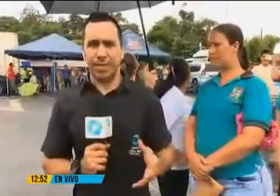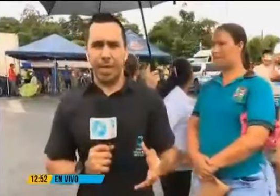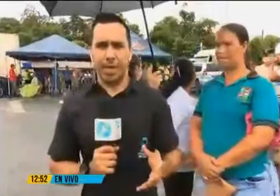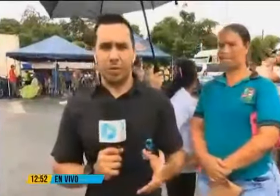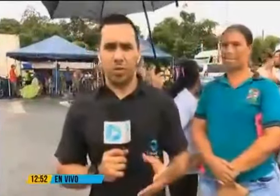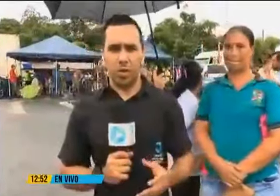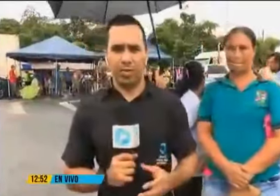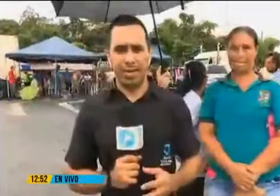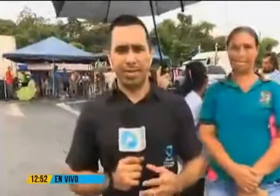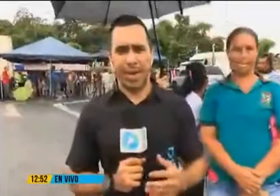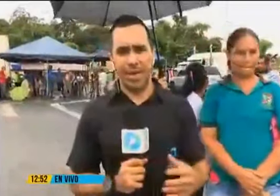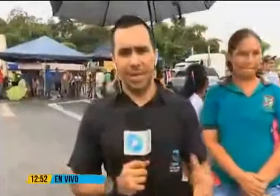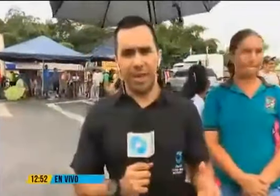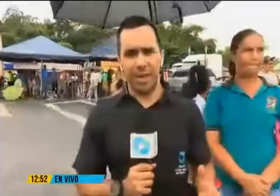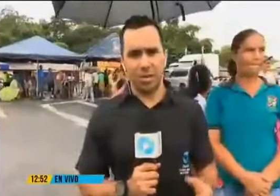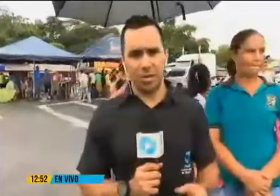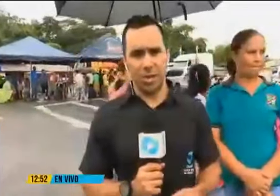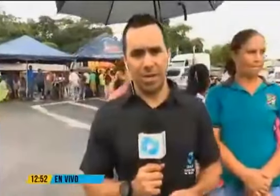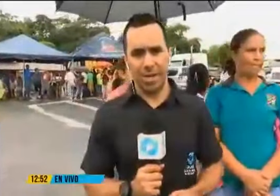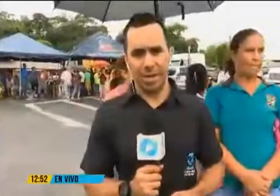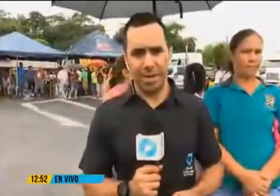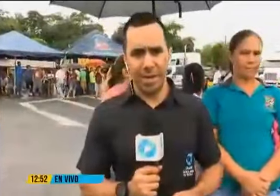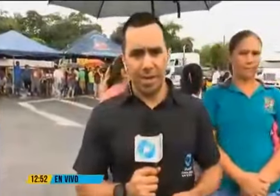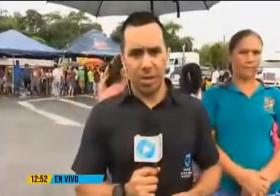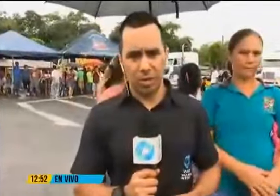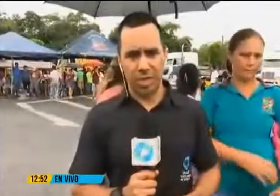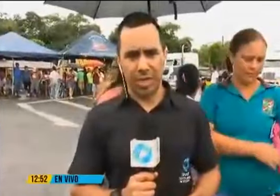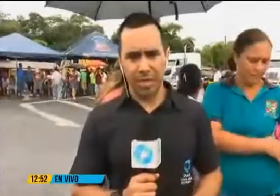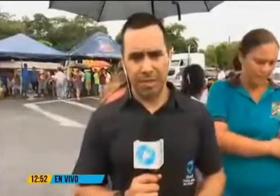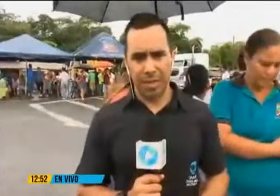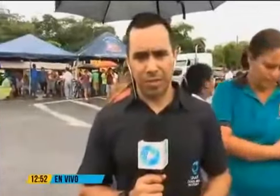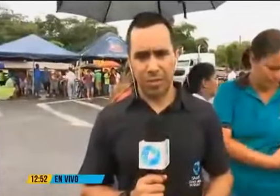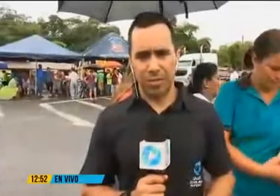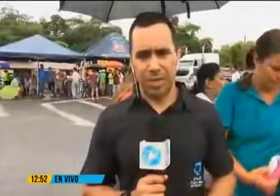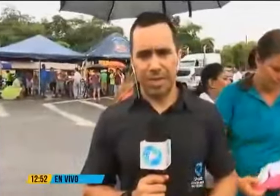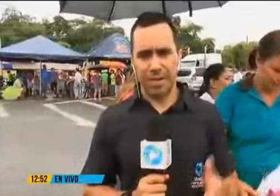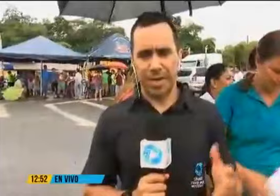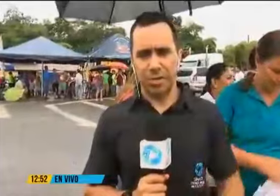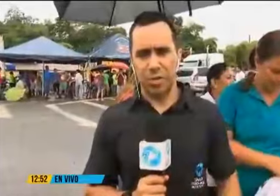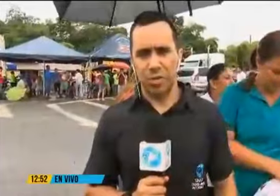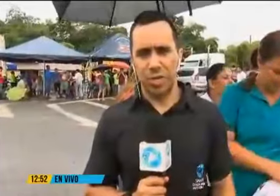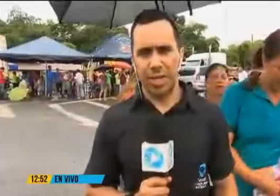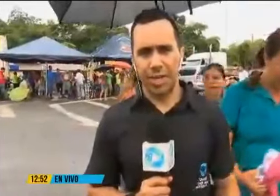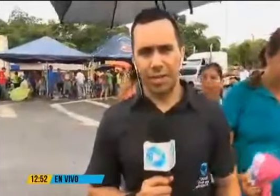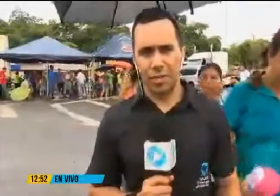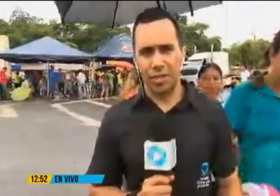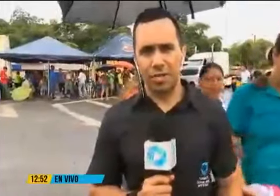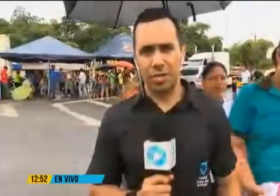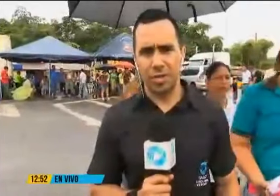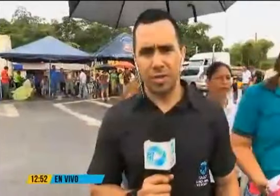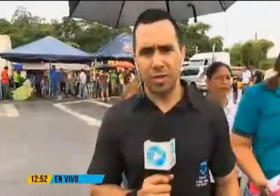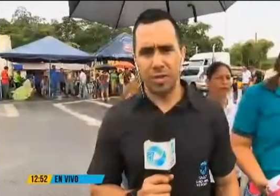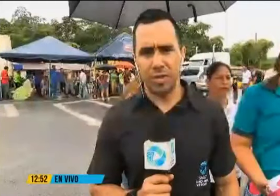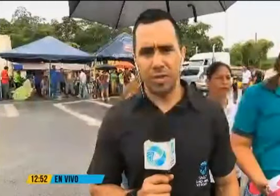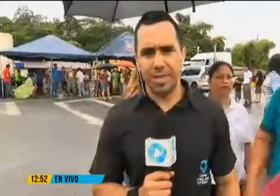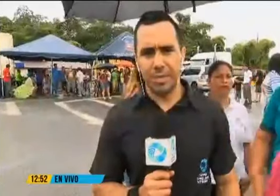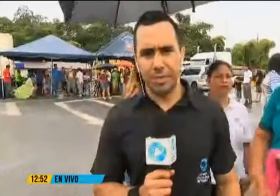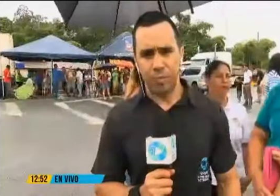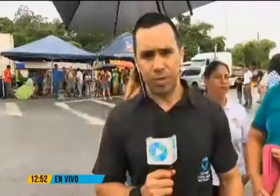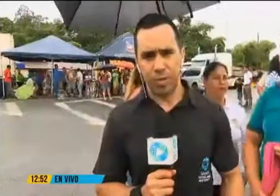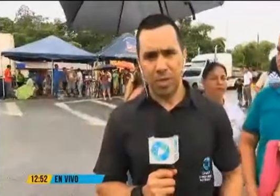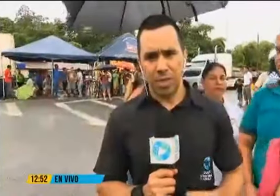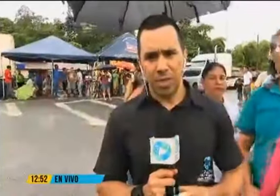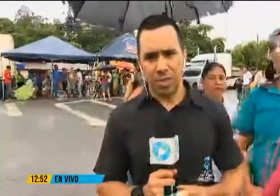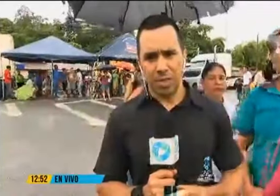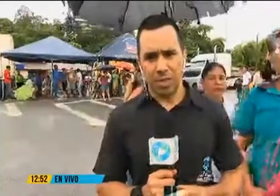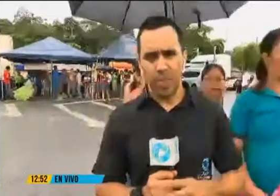esperan también la reunión con las bases para definir entonces cuáles van a ser los siguientes pasos. Melissa, regreso con usted allá al estudio en San José donde tiene más detalles y por